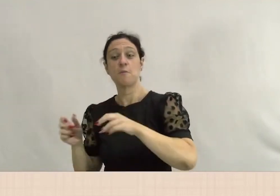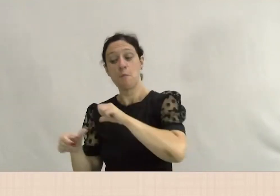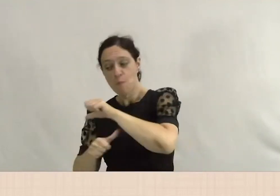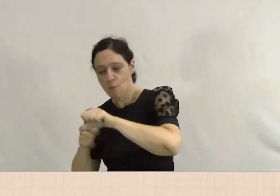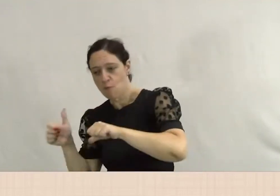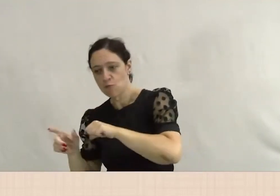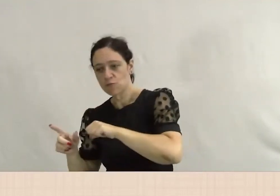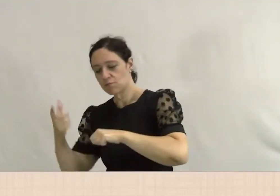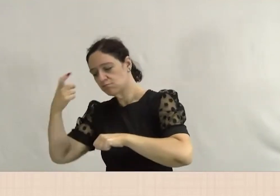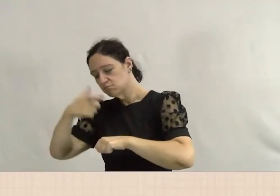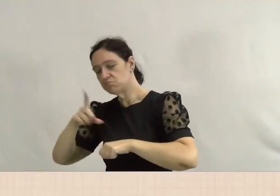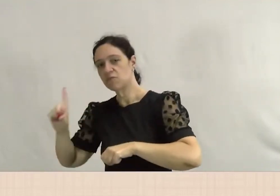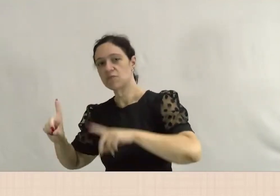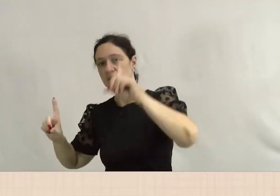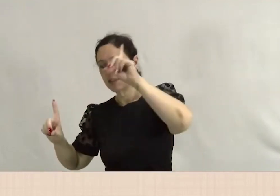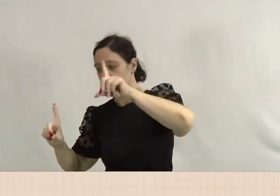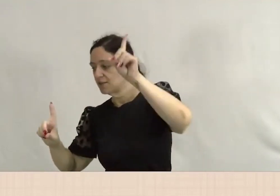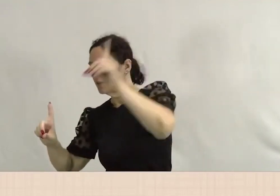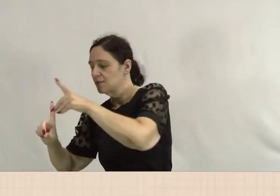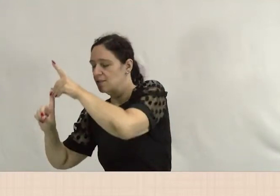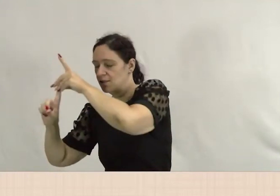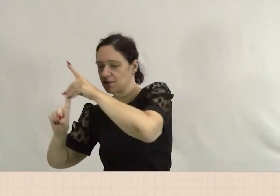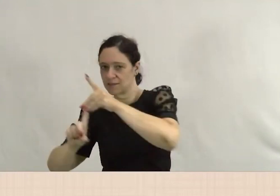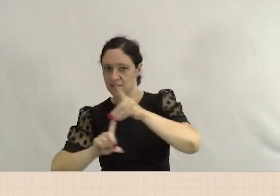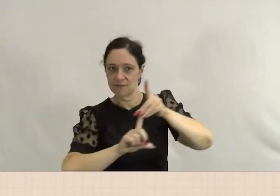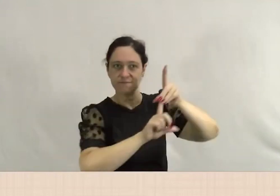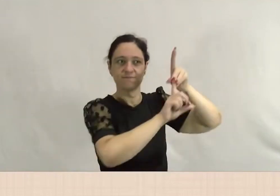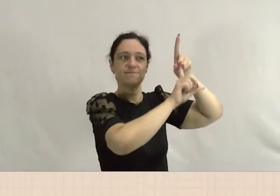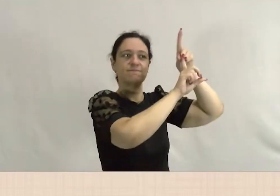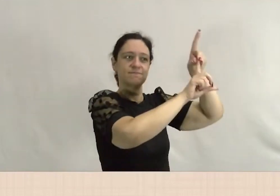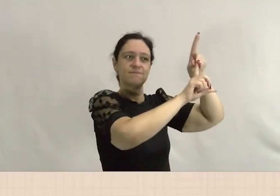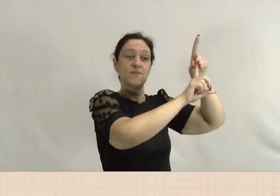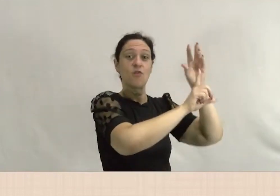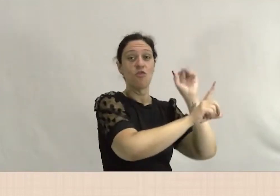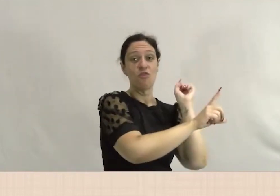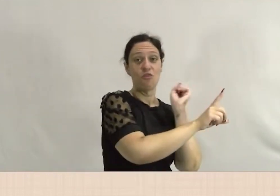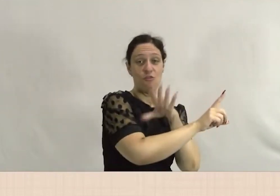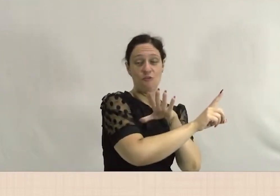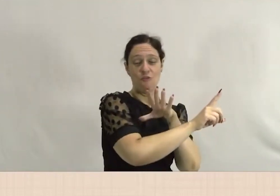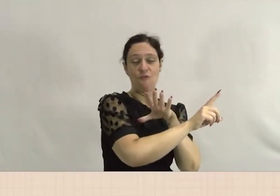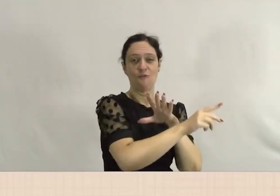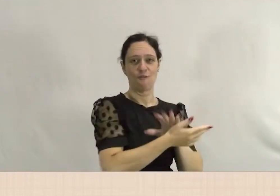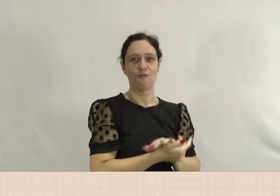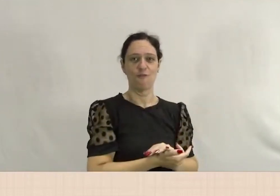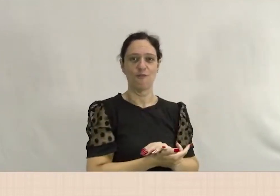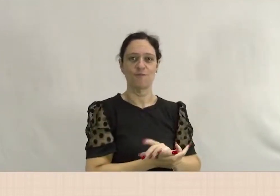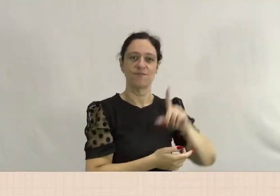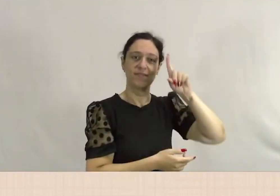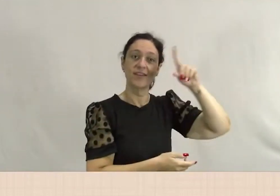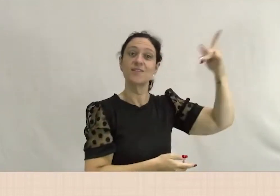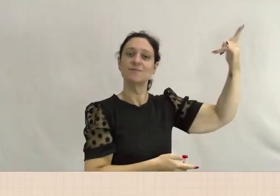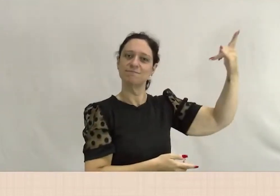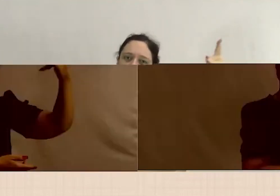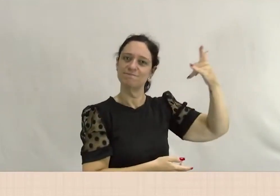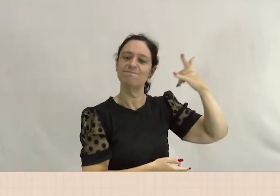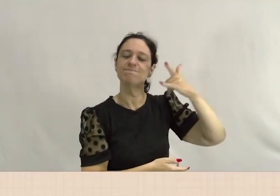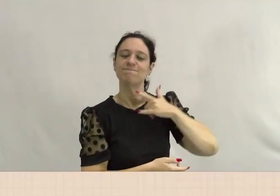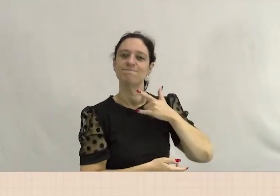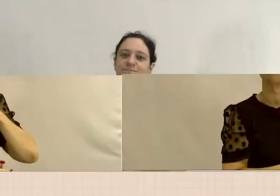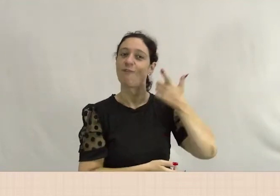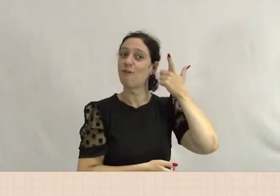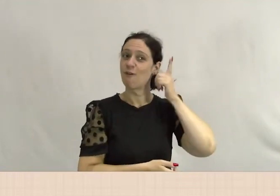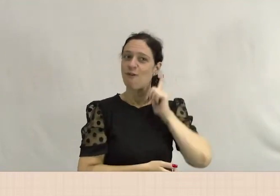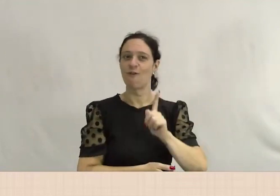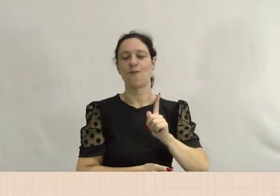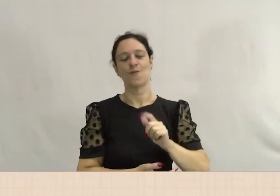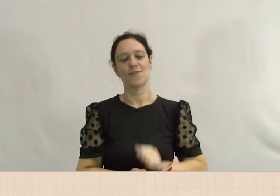nova criação. Na esfera da nova criação, irmãos, nós conseguimos receber o amor de Deus. Quando nós recebemos